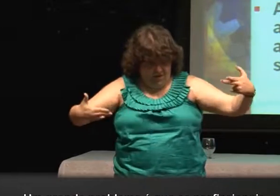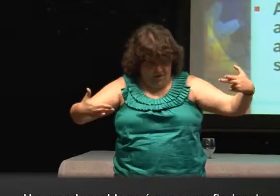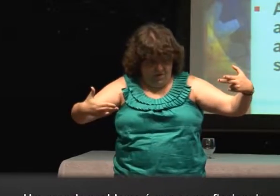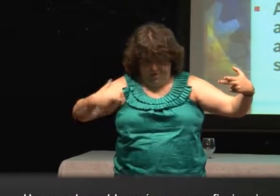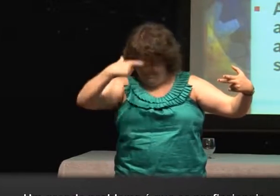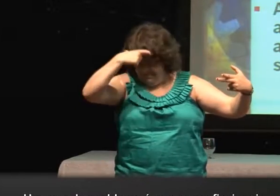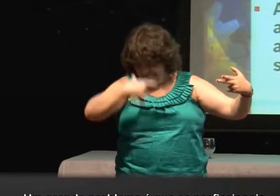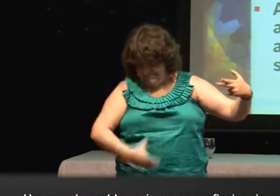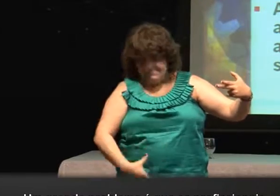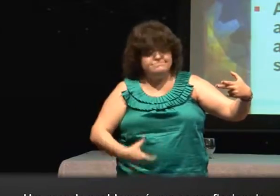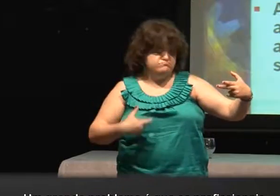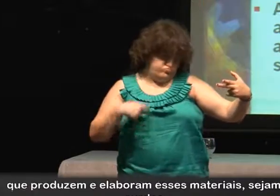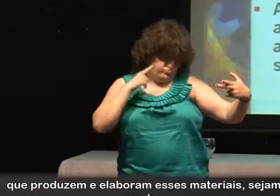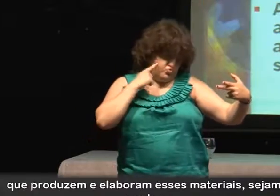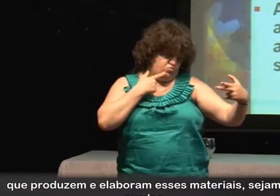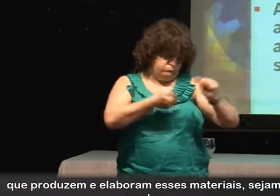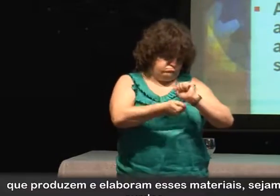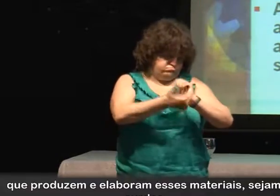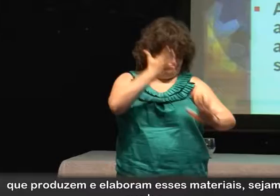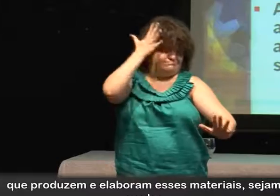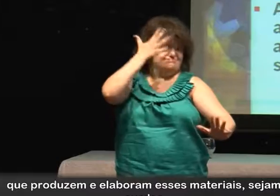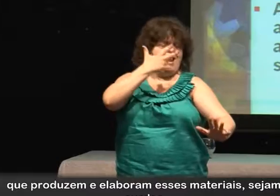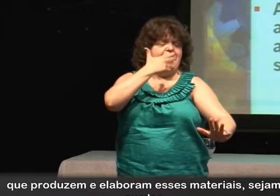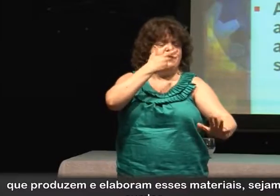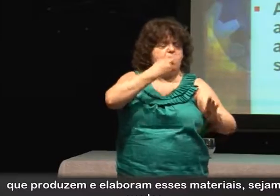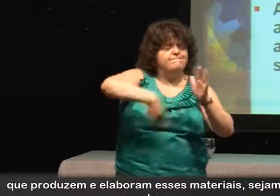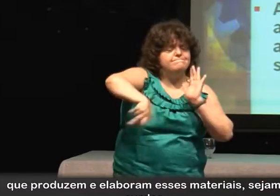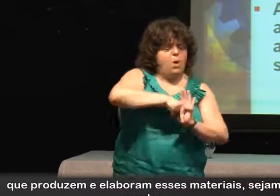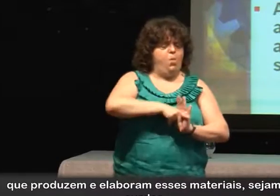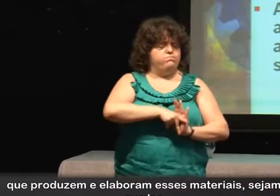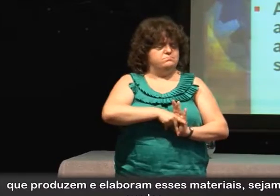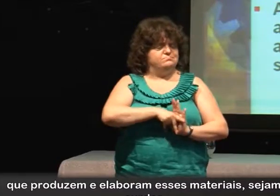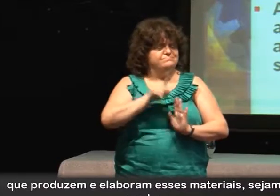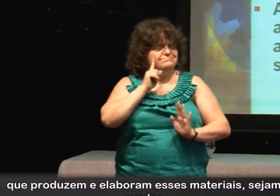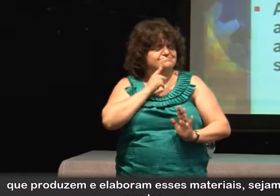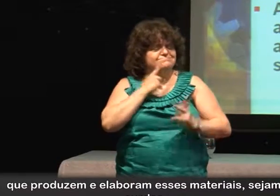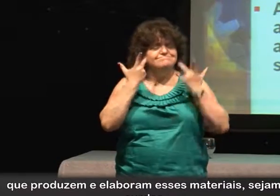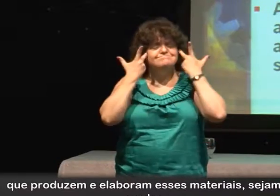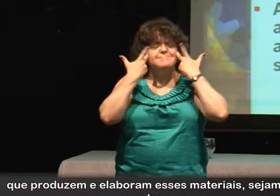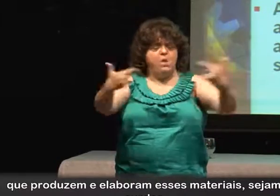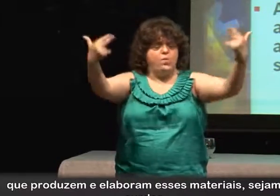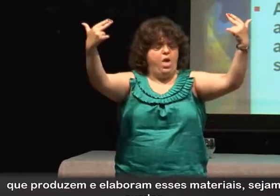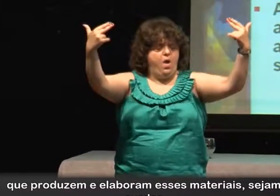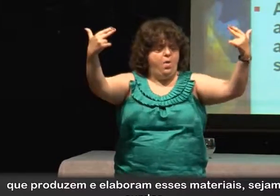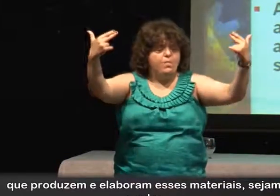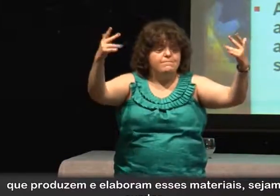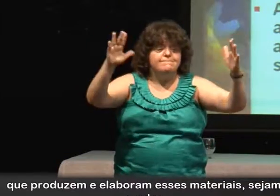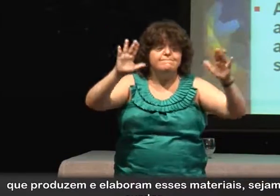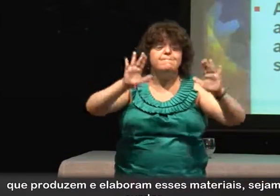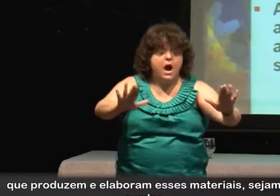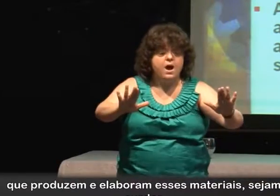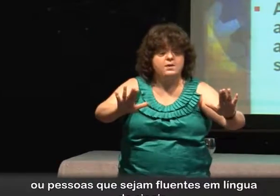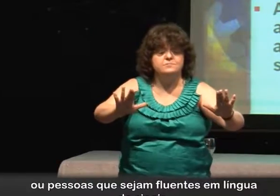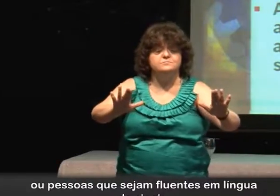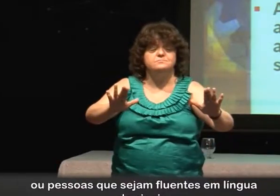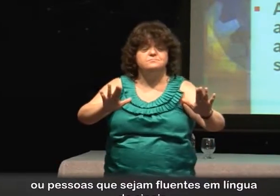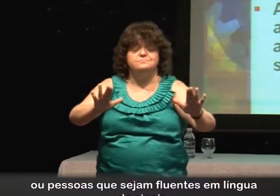que os profissionais que produzem, que elaboram esse material, eles sejam surdos ou pessoas que